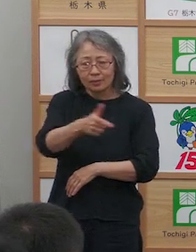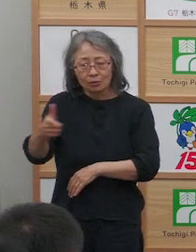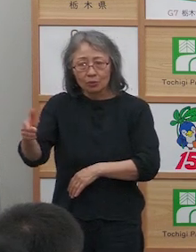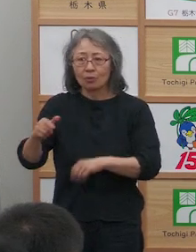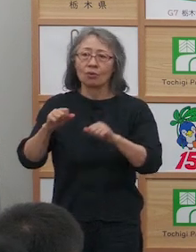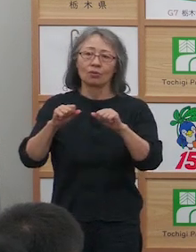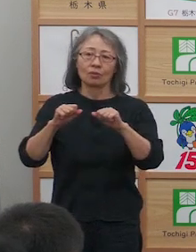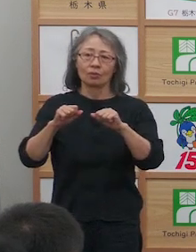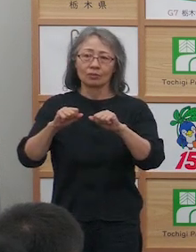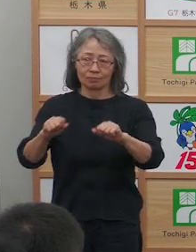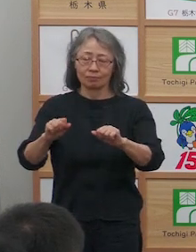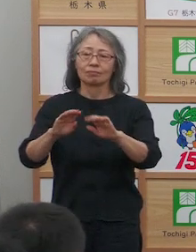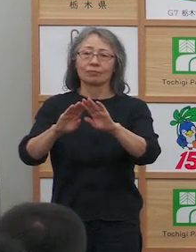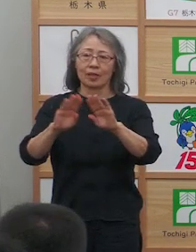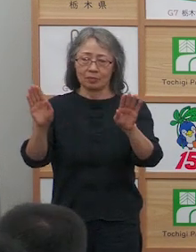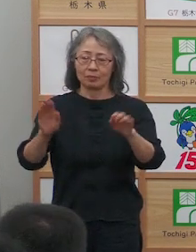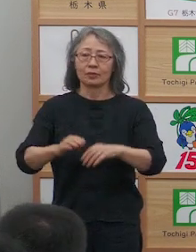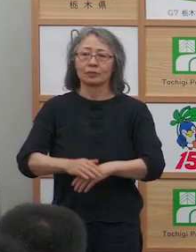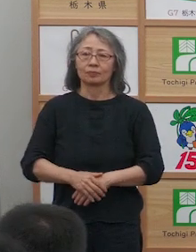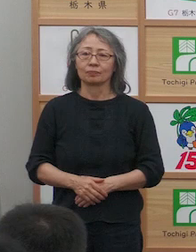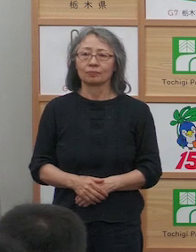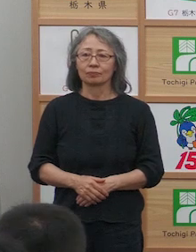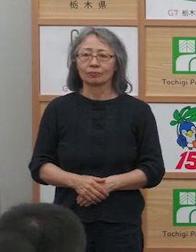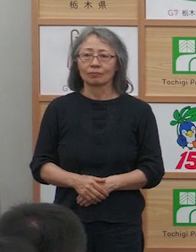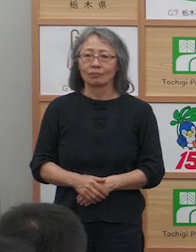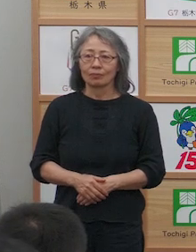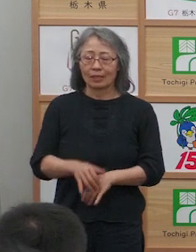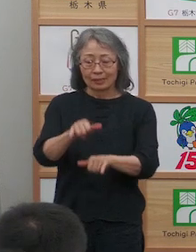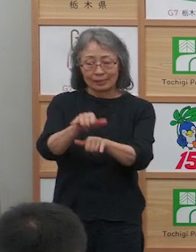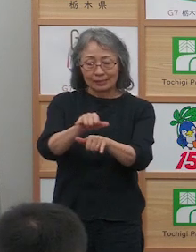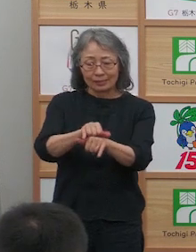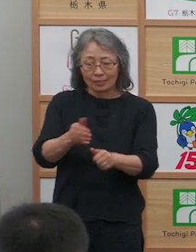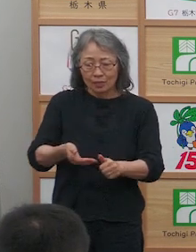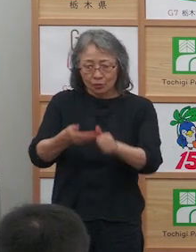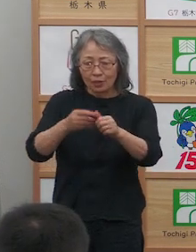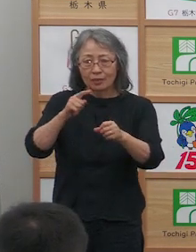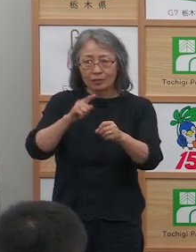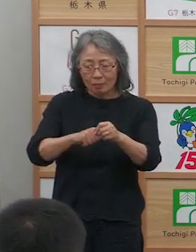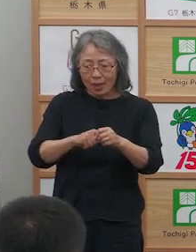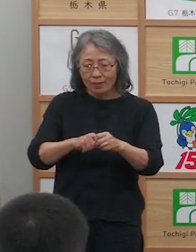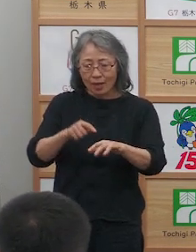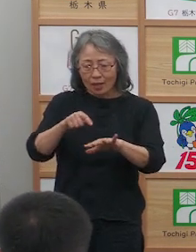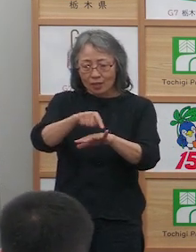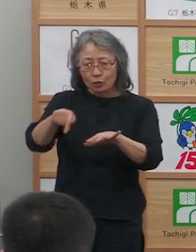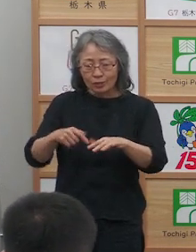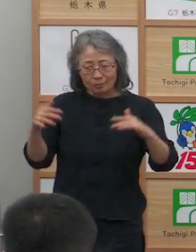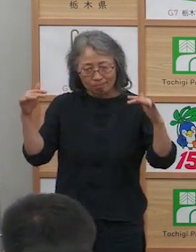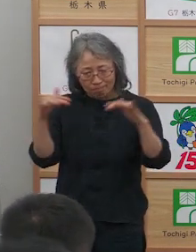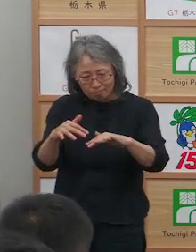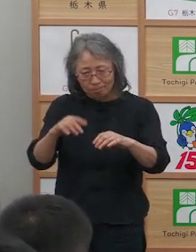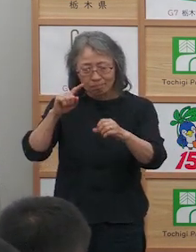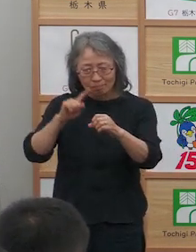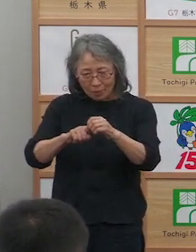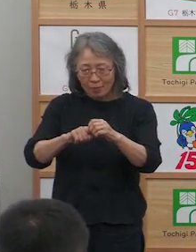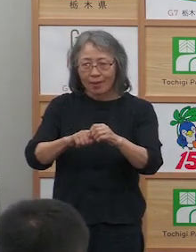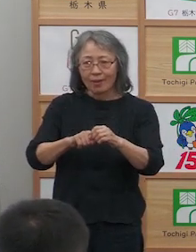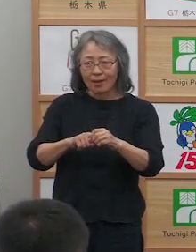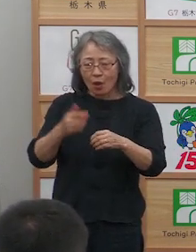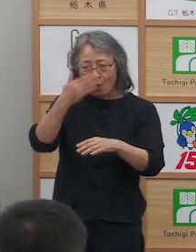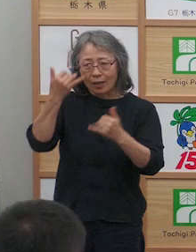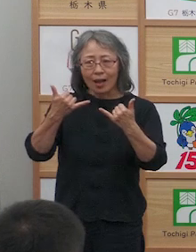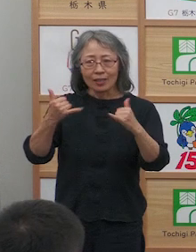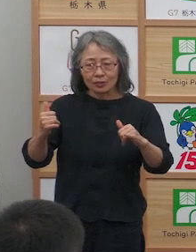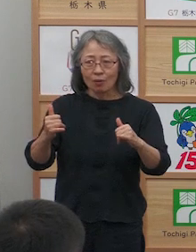みを開始いたします。人づくりの分野においても選ばれる栃木を目指し、県内外の多くの若者